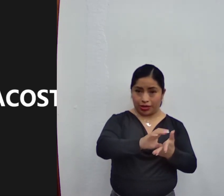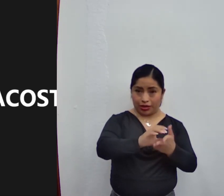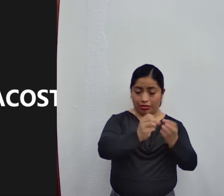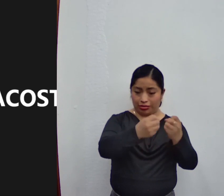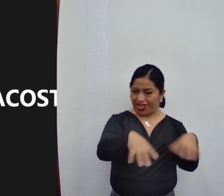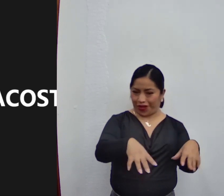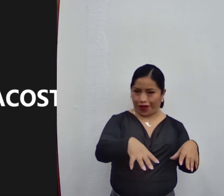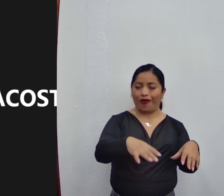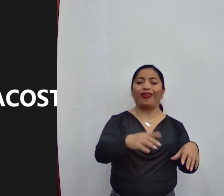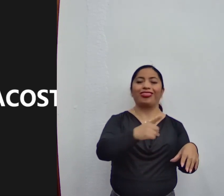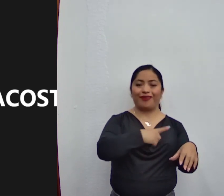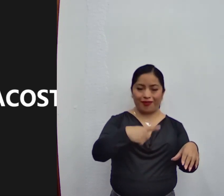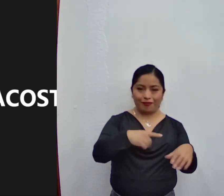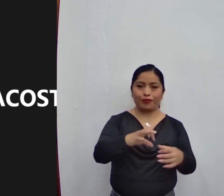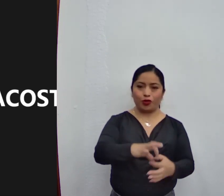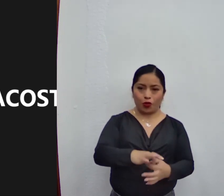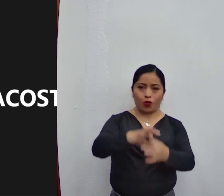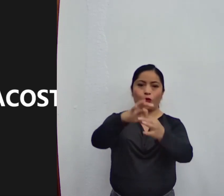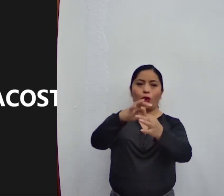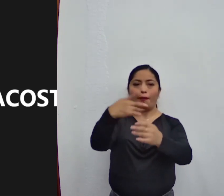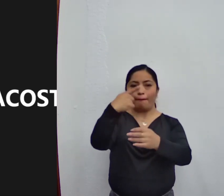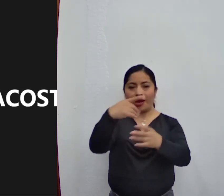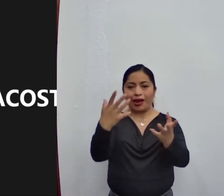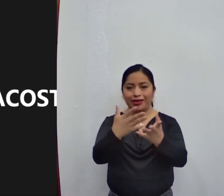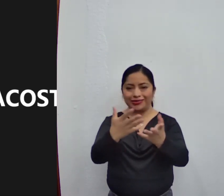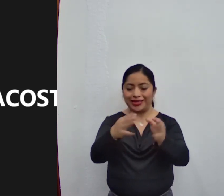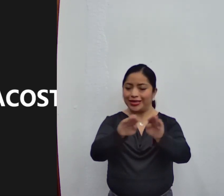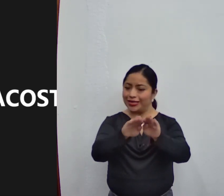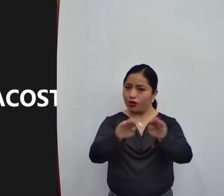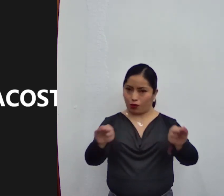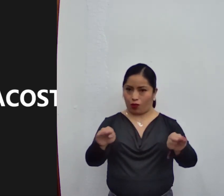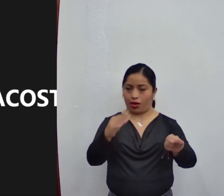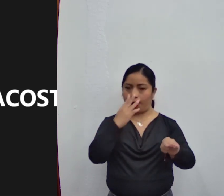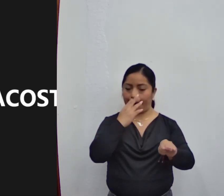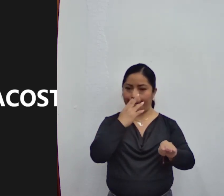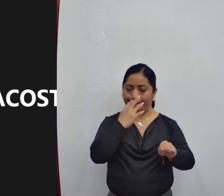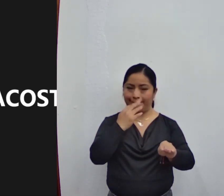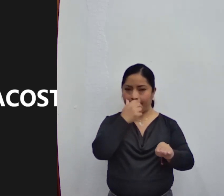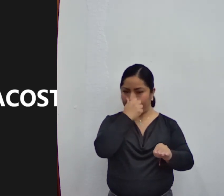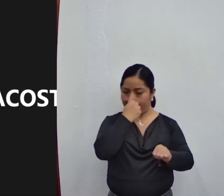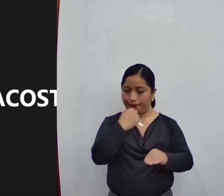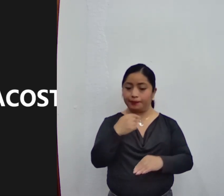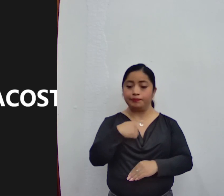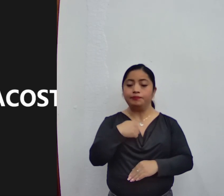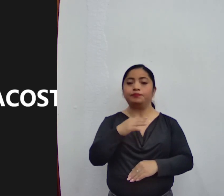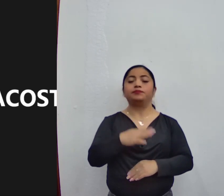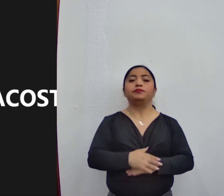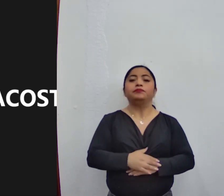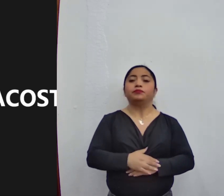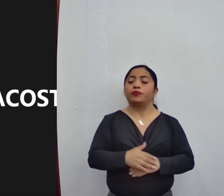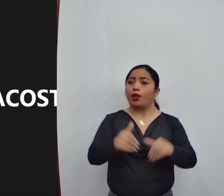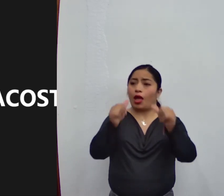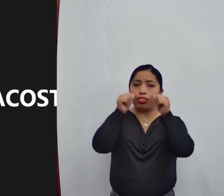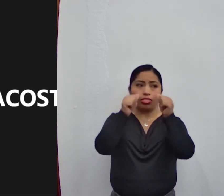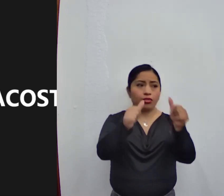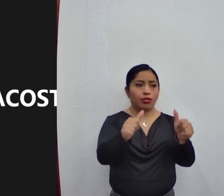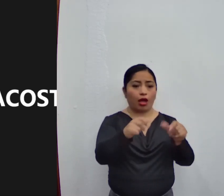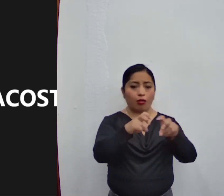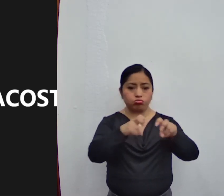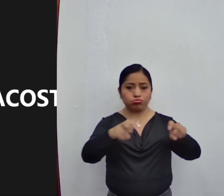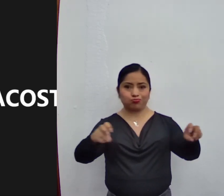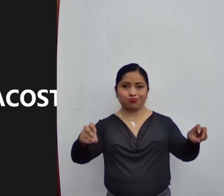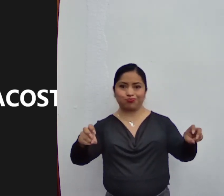en base a estas participaciones de las que he escuchado, pues tengo algunas observaciones.